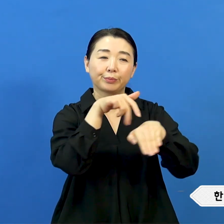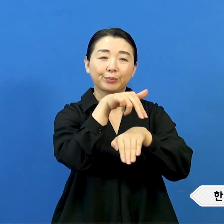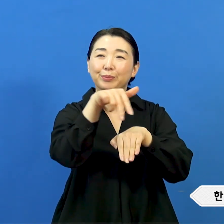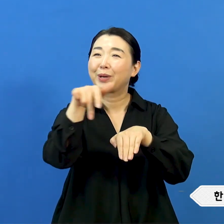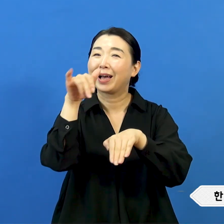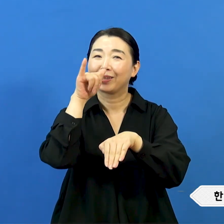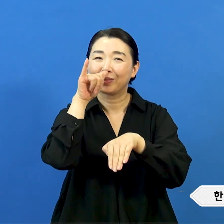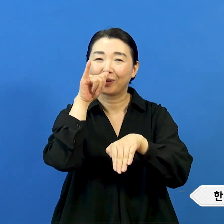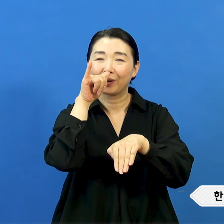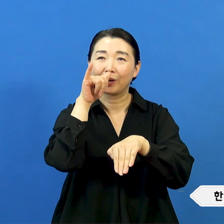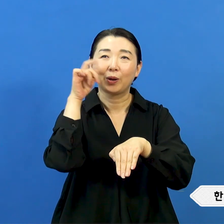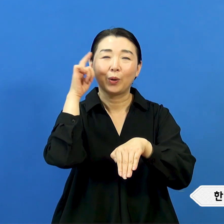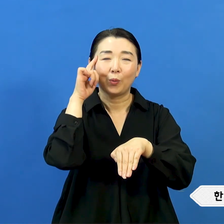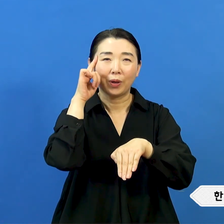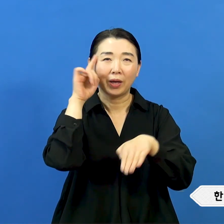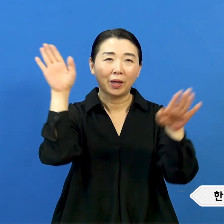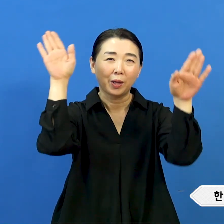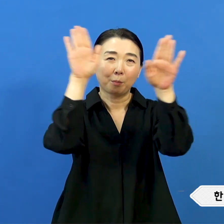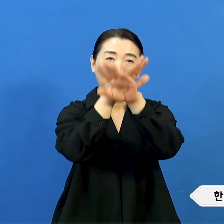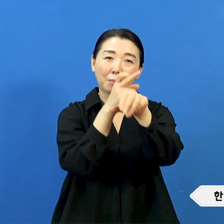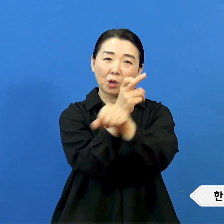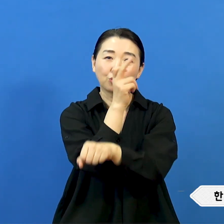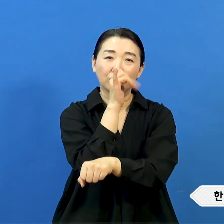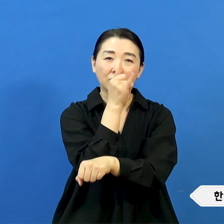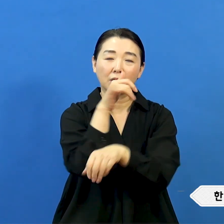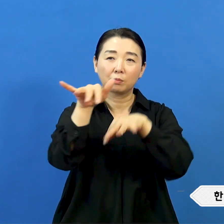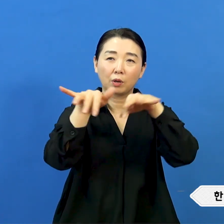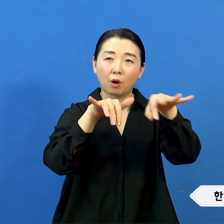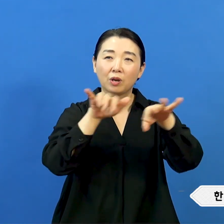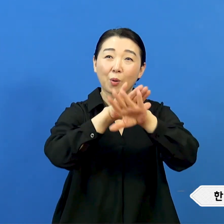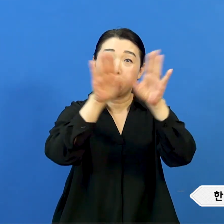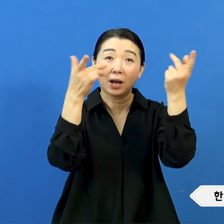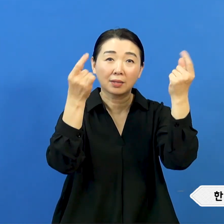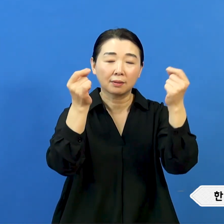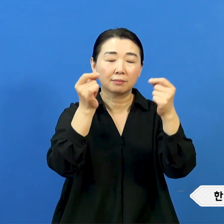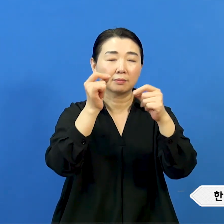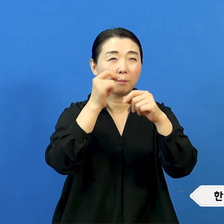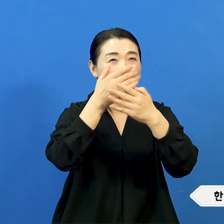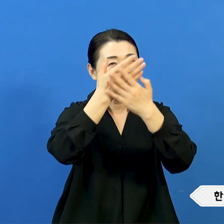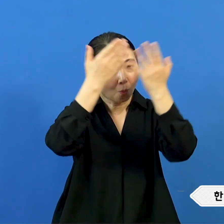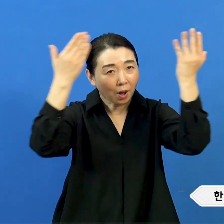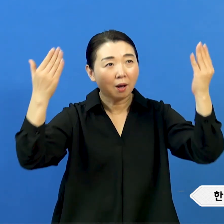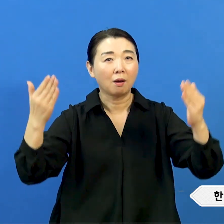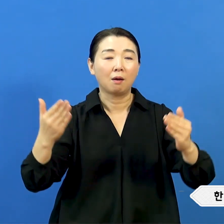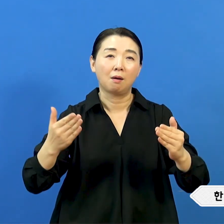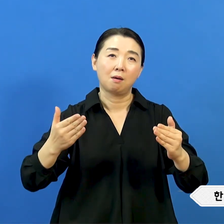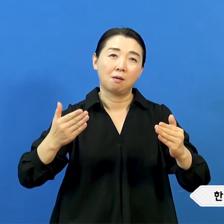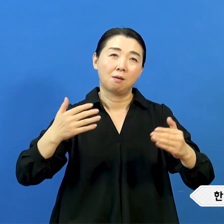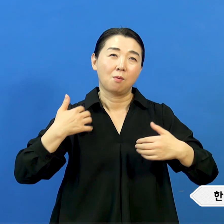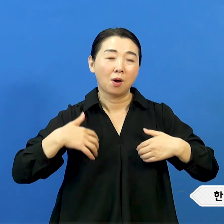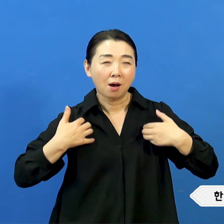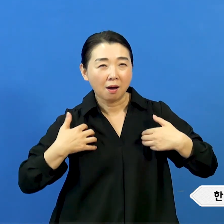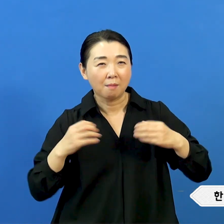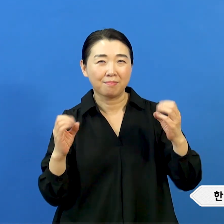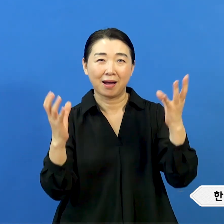나갔습니다. 자정이 가까운 시간인데도 거리는 대낮처럼 환하게 완전히 불야성을 이루고